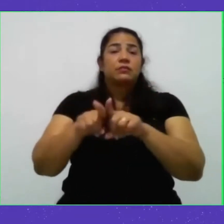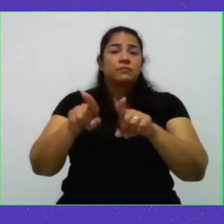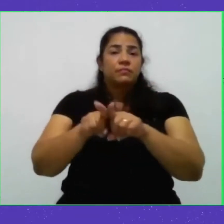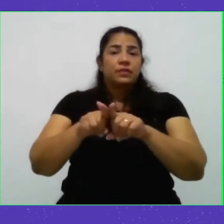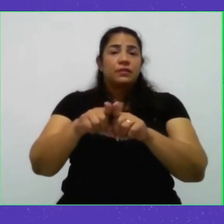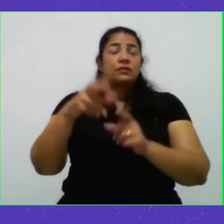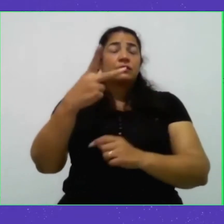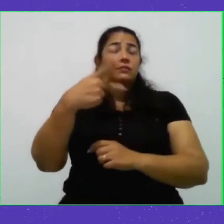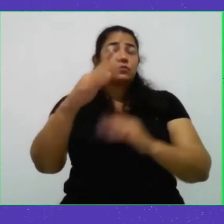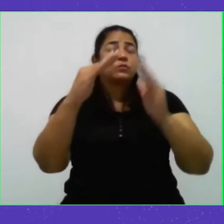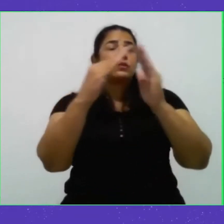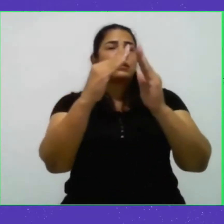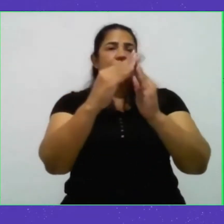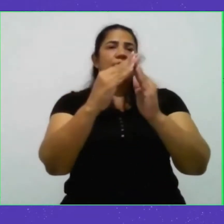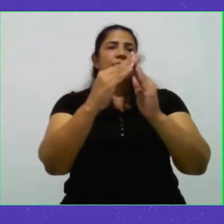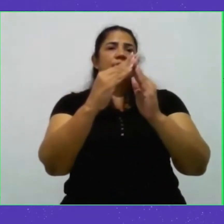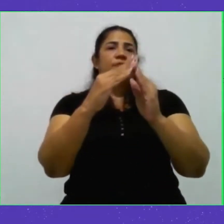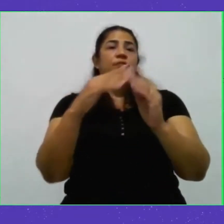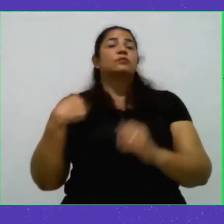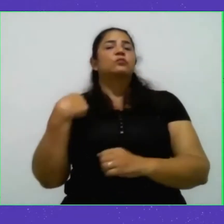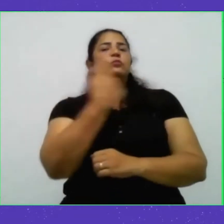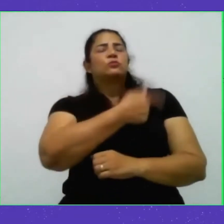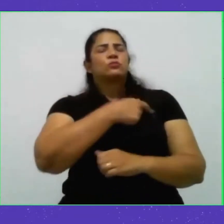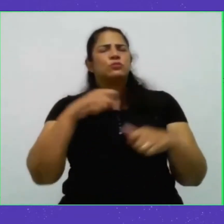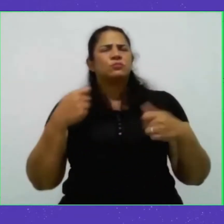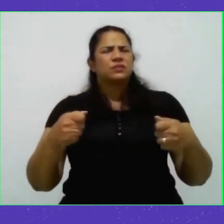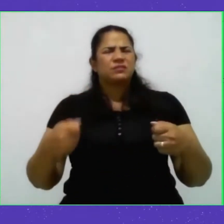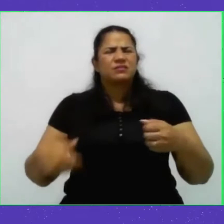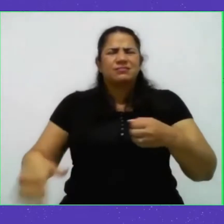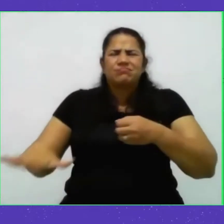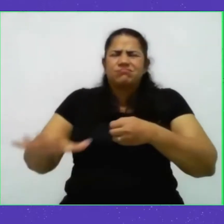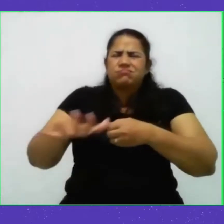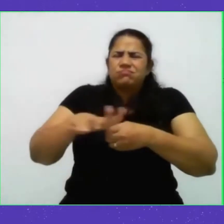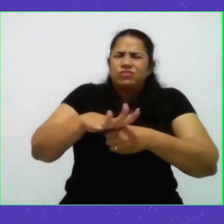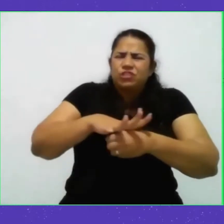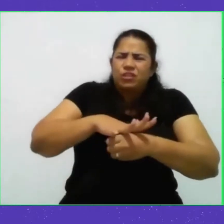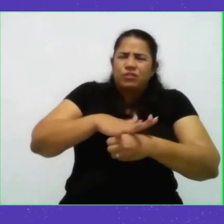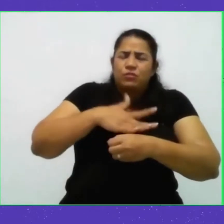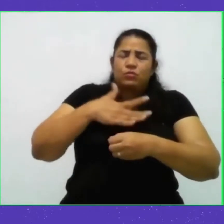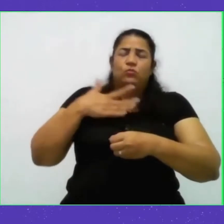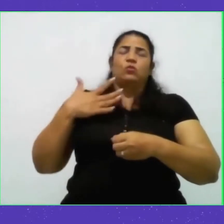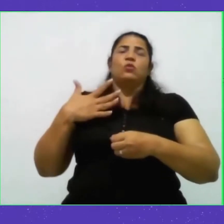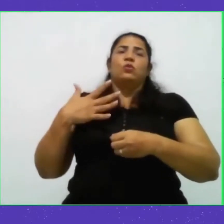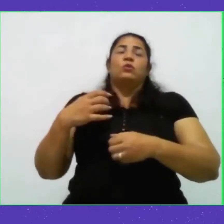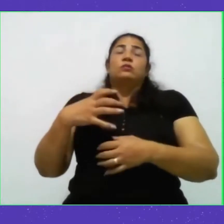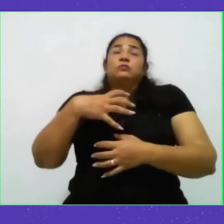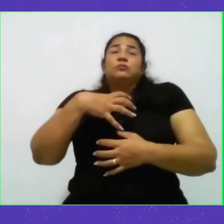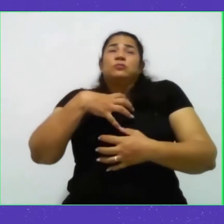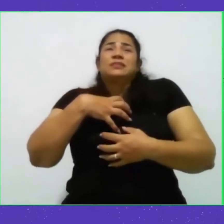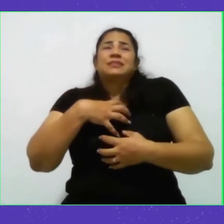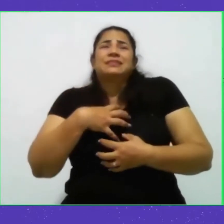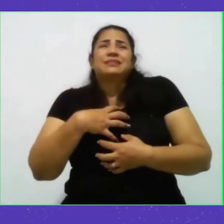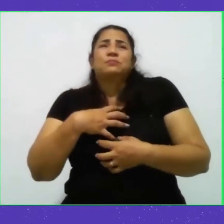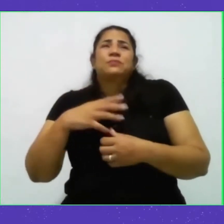inundados com esse sentimento de compaixão pelas